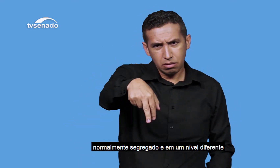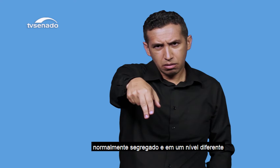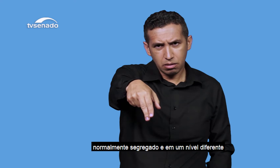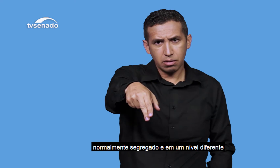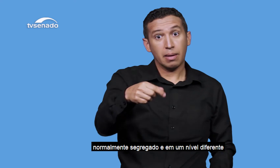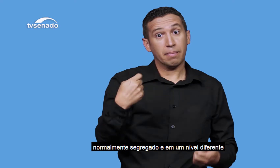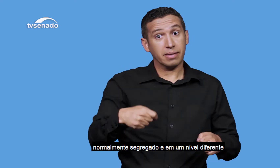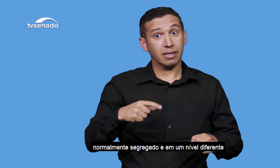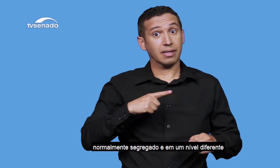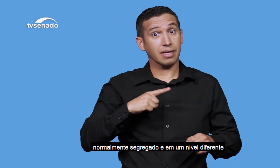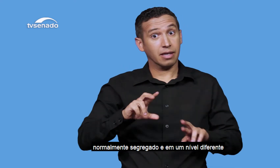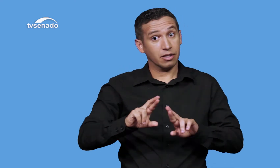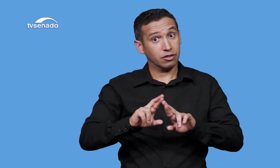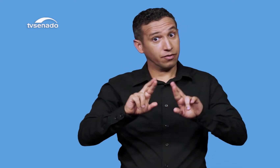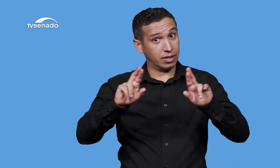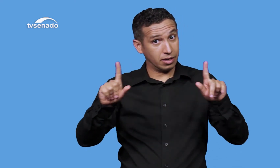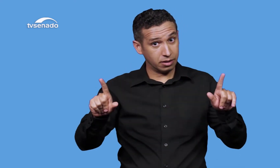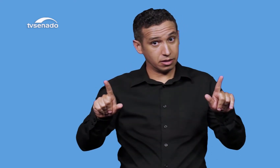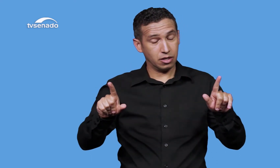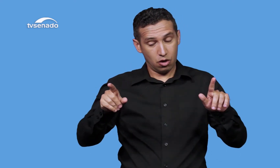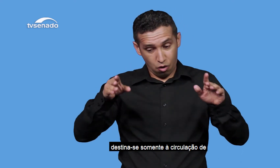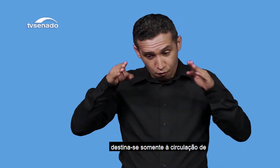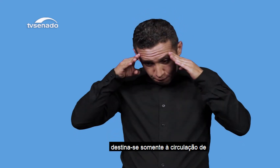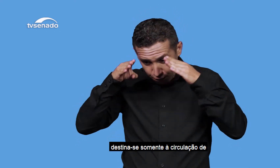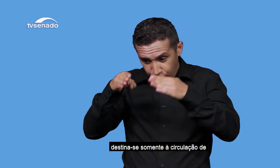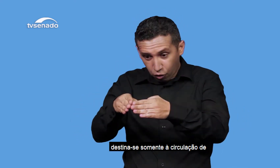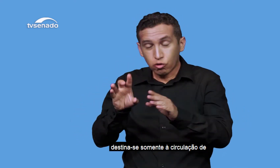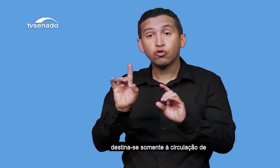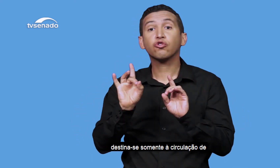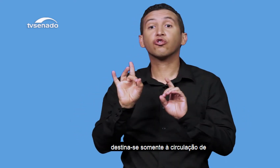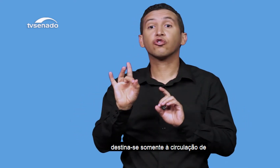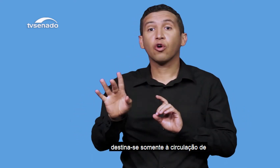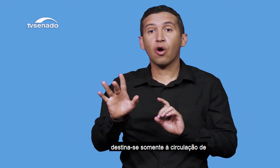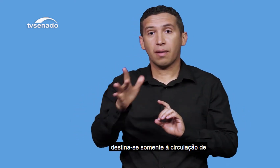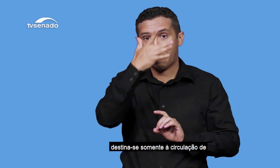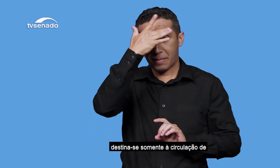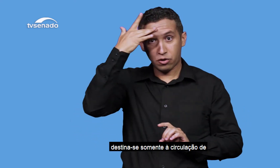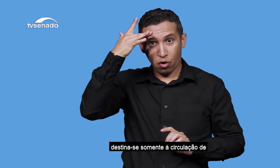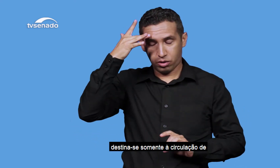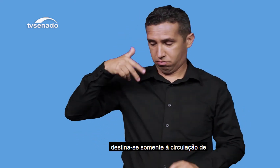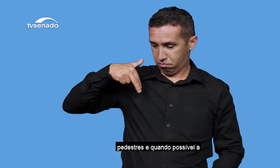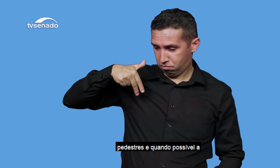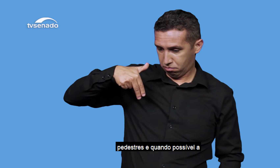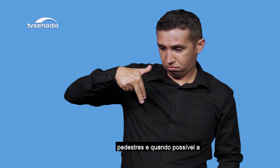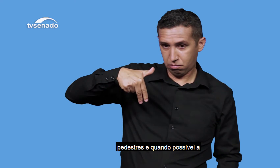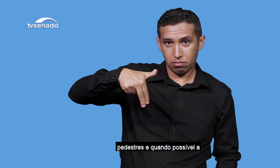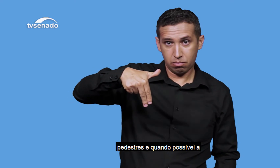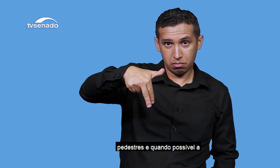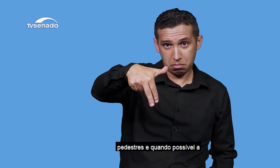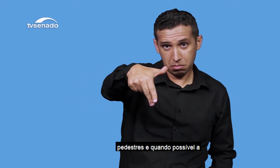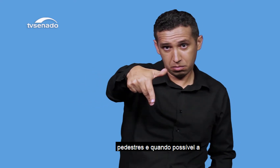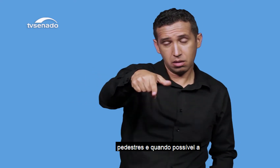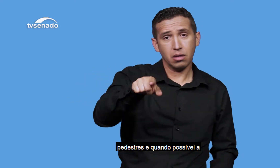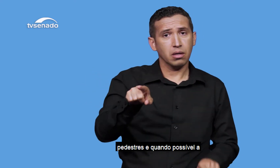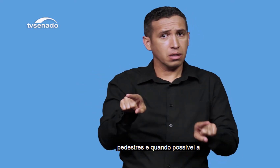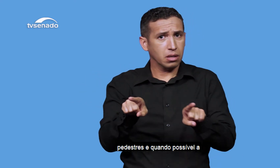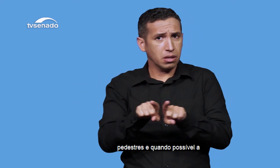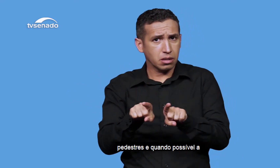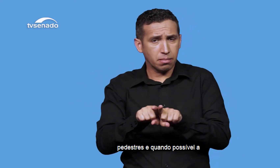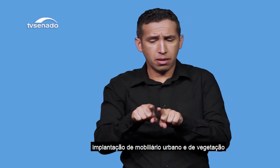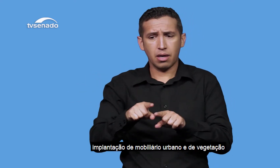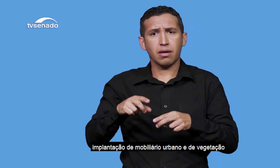normalmente segregado e em um nível diferente destina-se somente à circulação de pedestres e quando